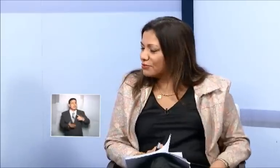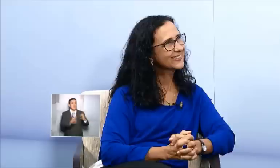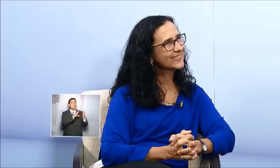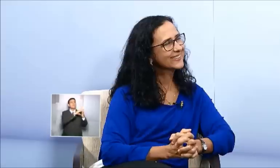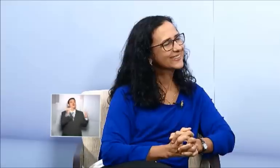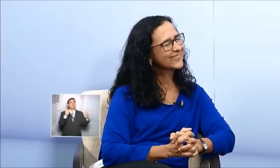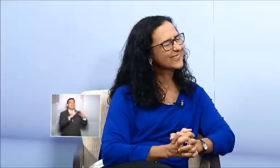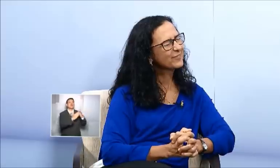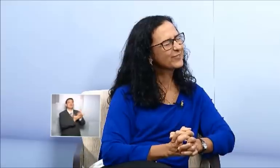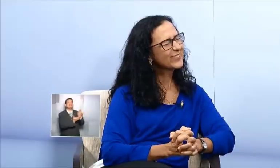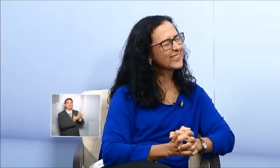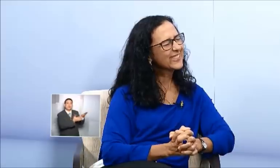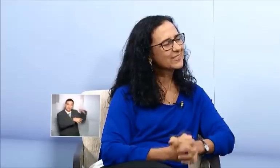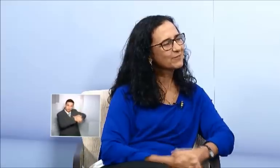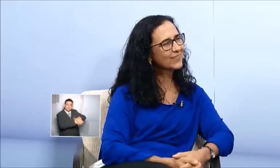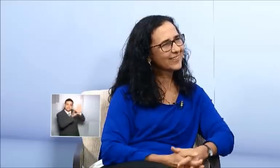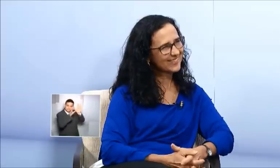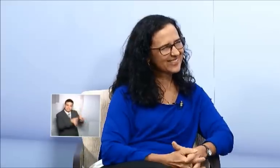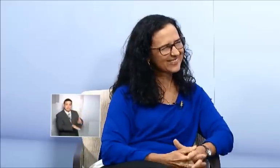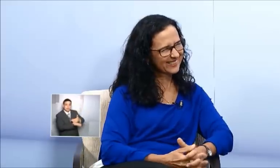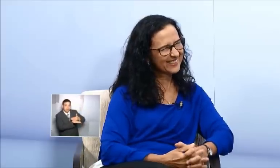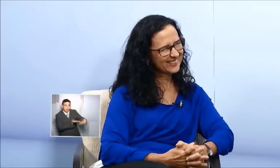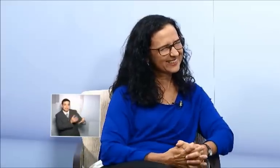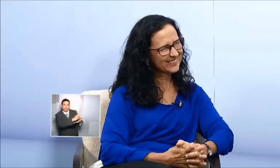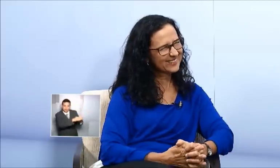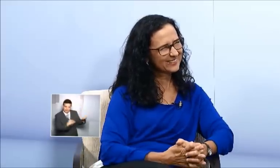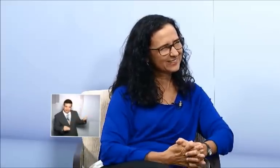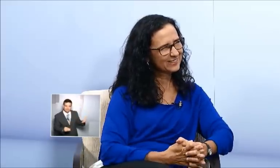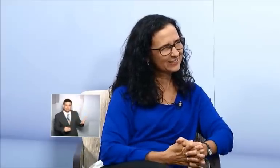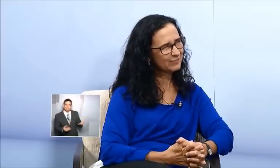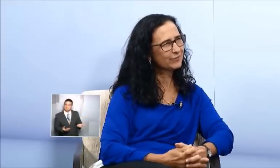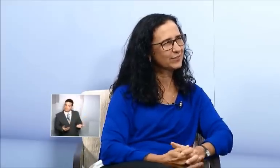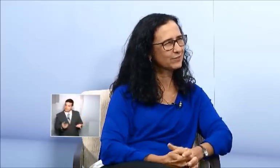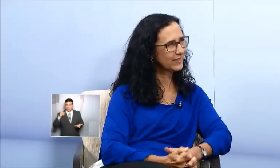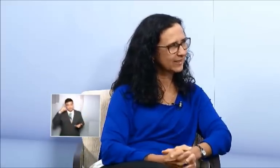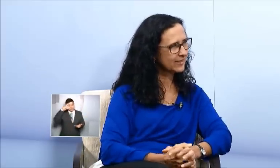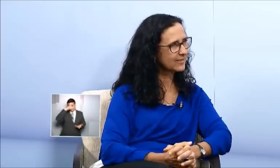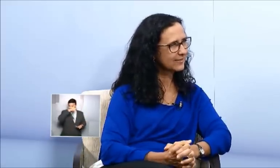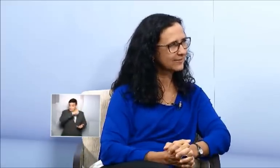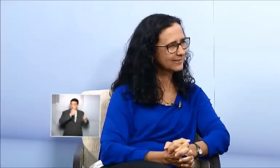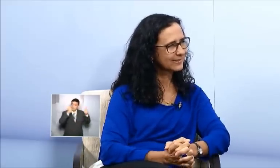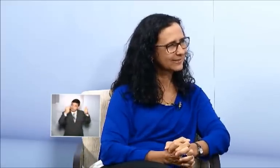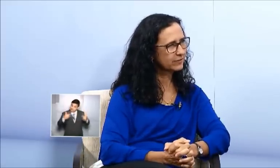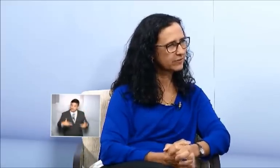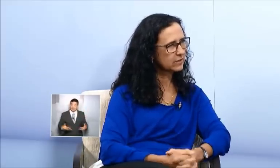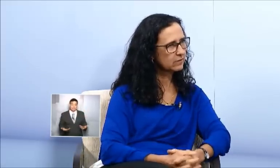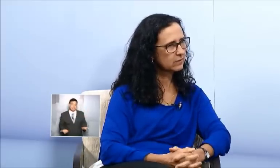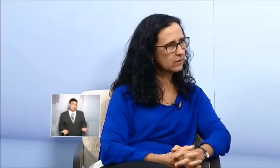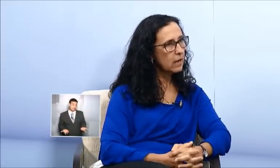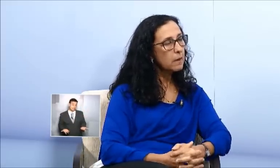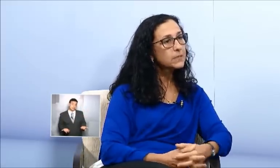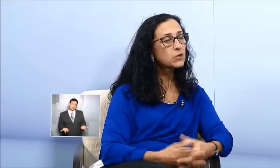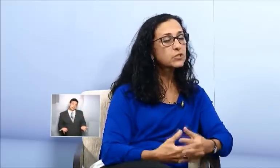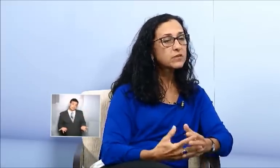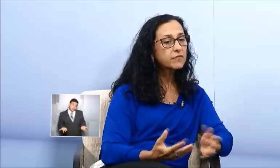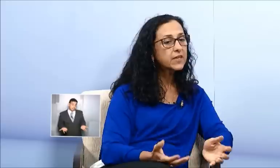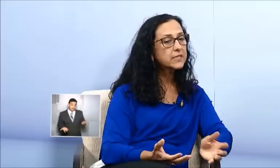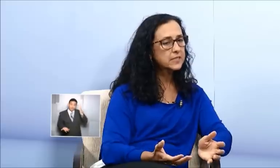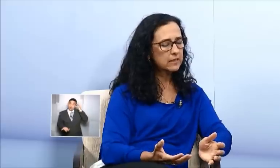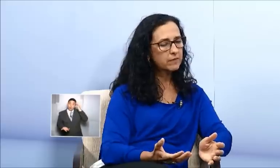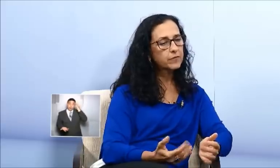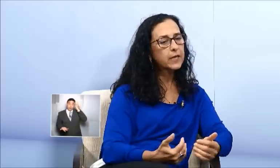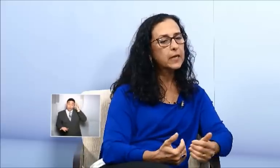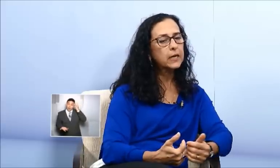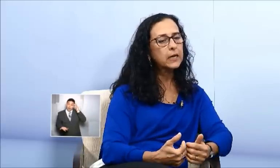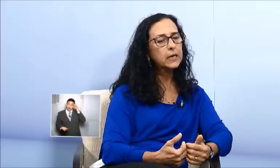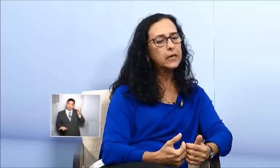passo? Difícil falar isso, né? Muito difícil. Difícil falar isso. Difícil. Mas eu acho que fica